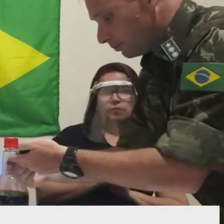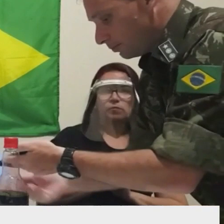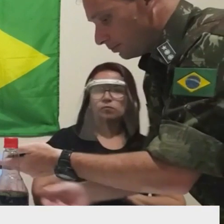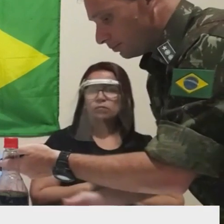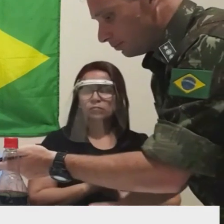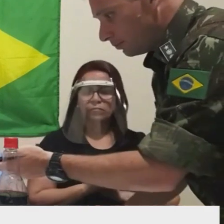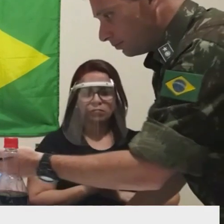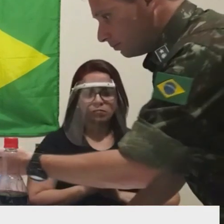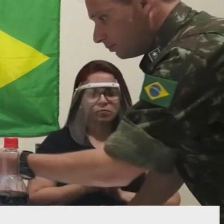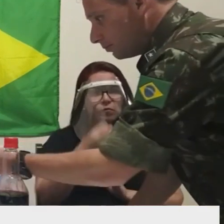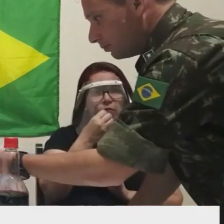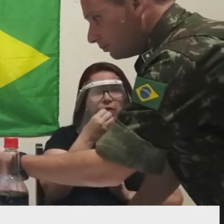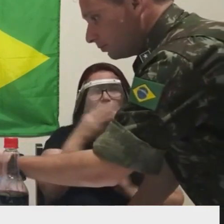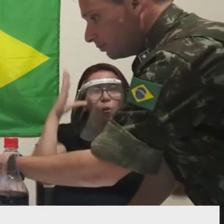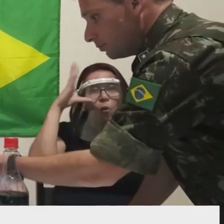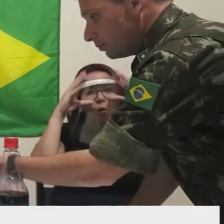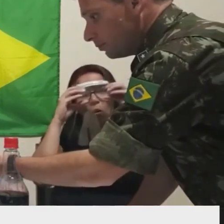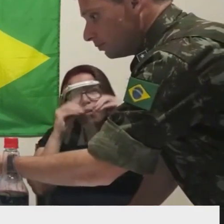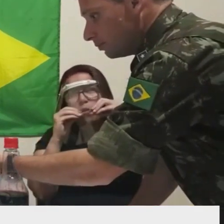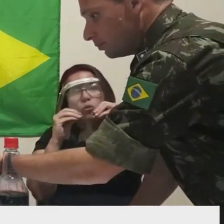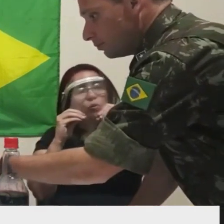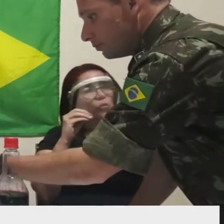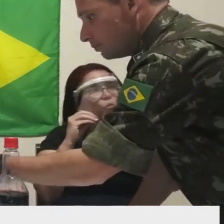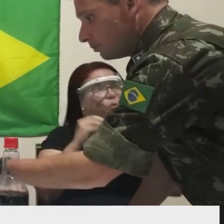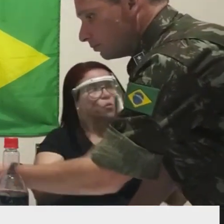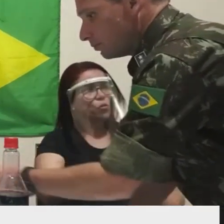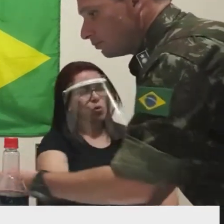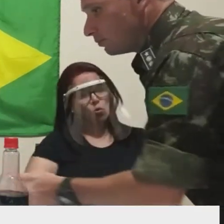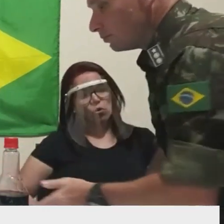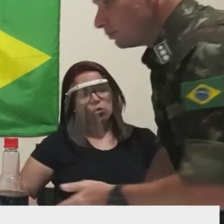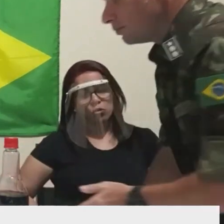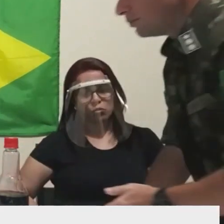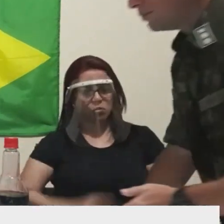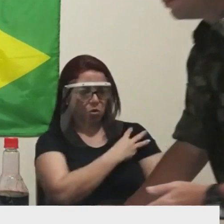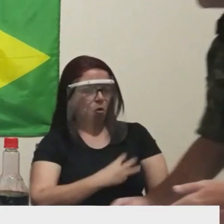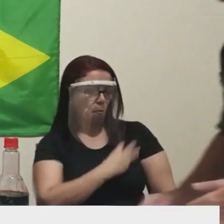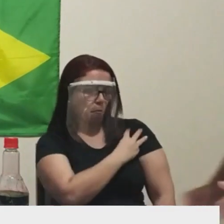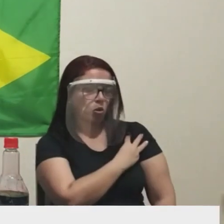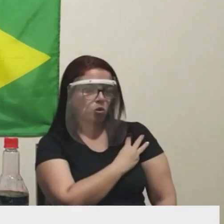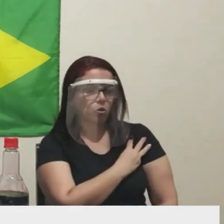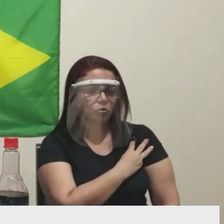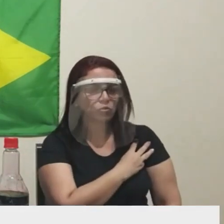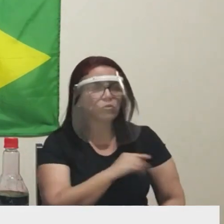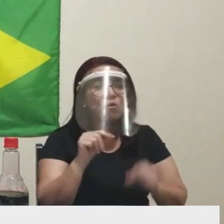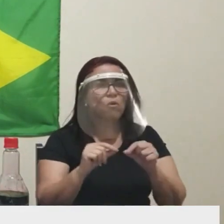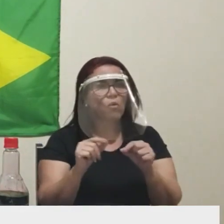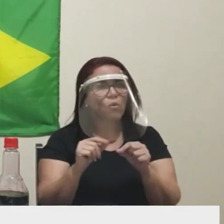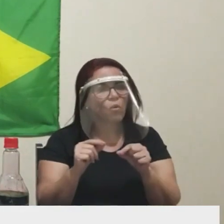Boa noite, presidente. Outros sites, outros blogs, muita gente também aqui. Pergunta aí, Cid, fala, Cid. Augusto